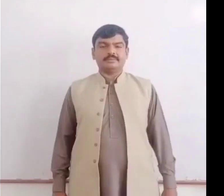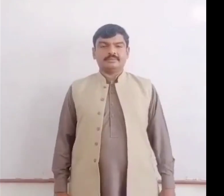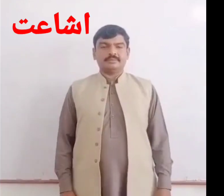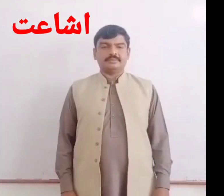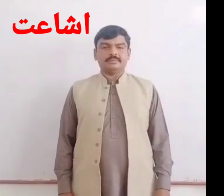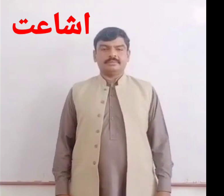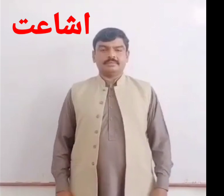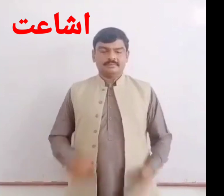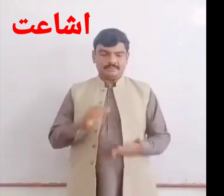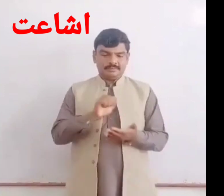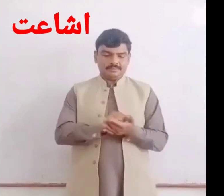अशात,